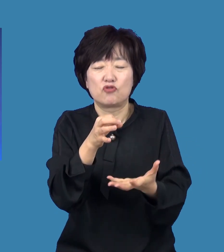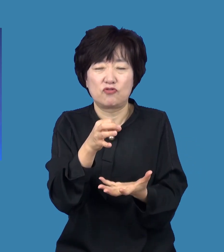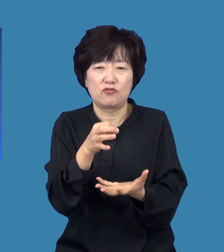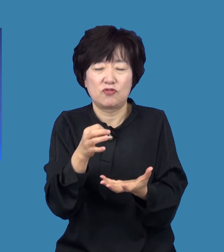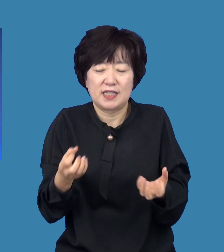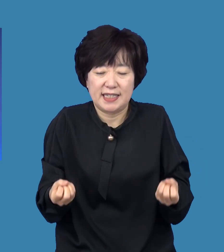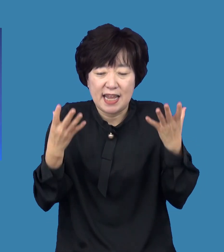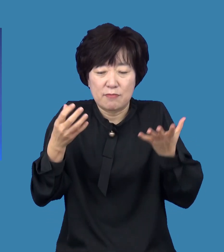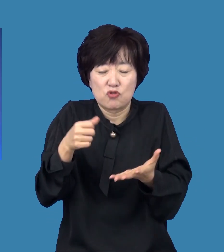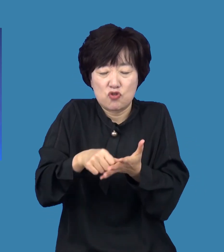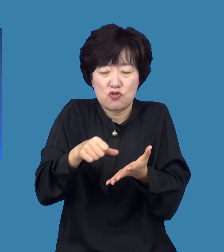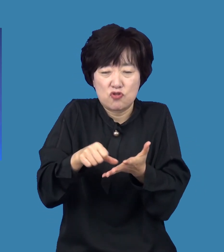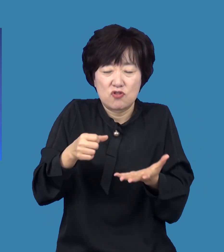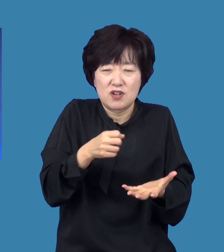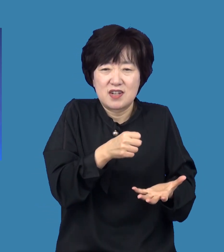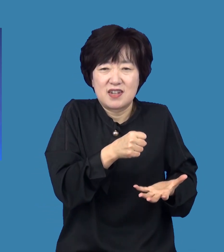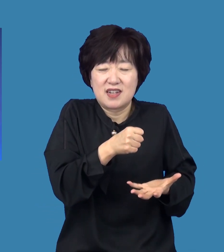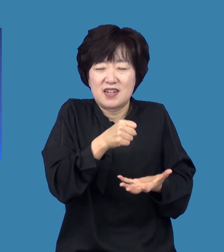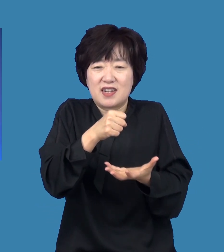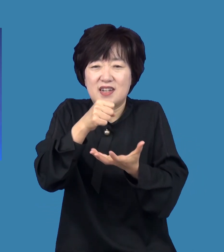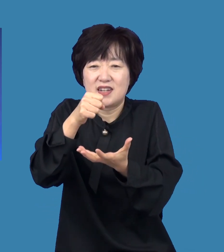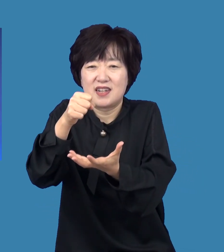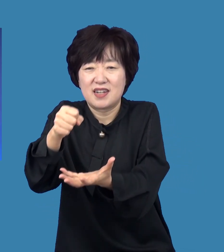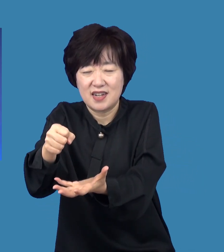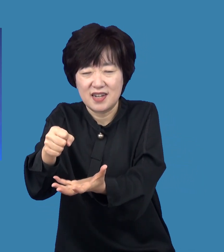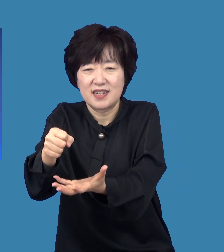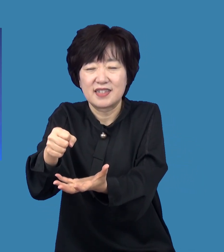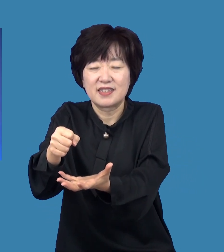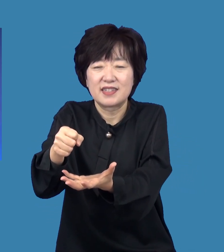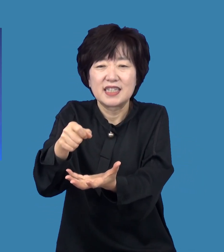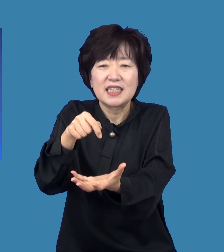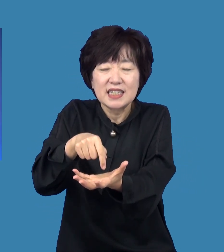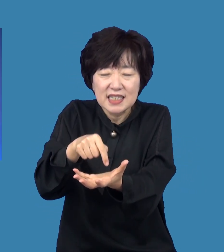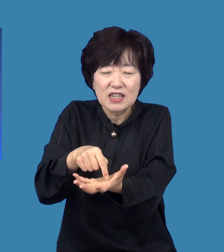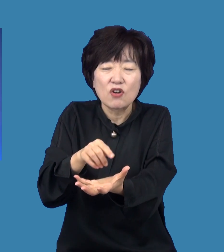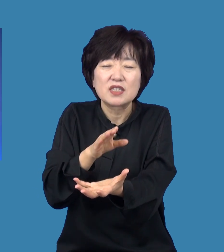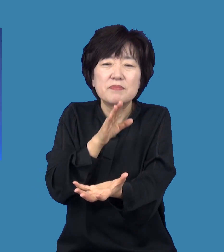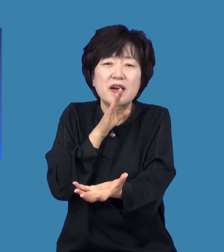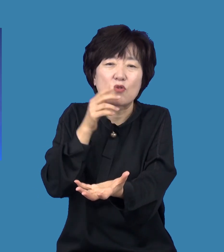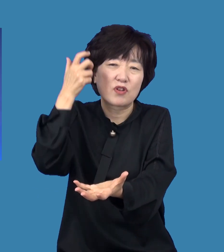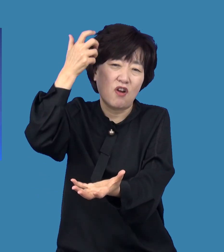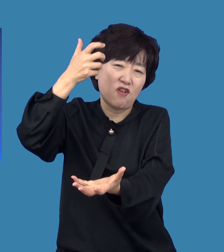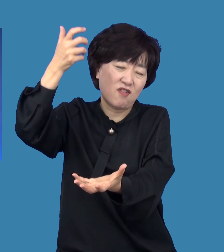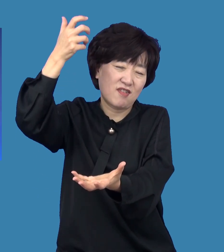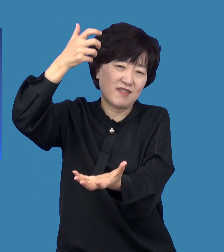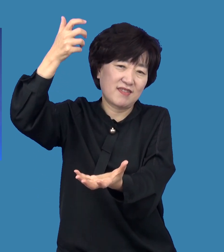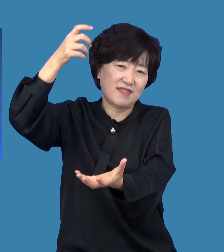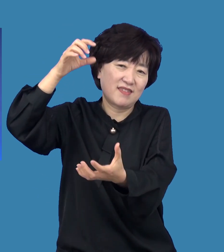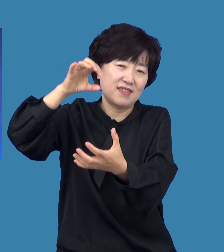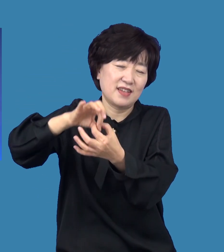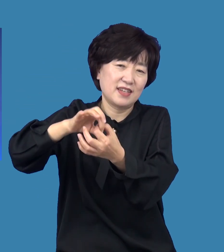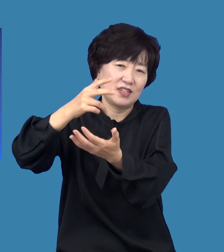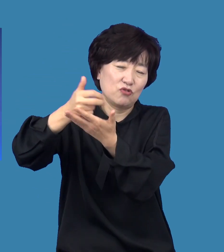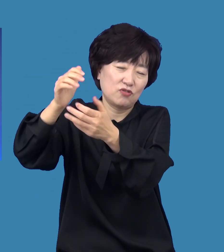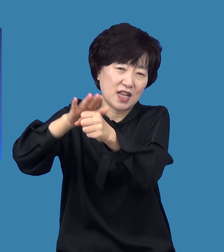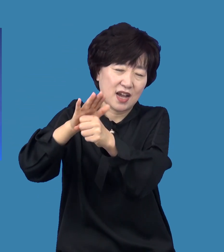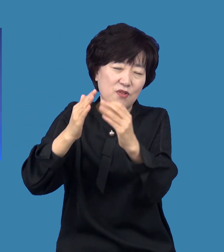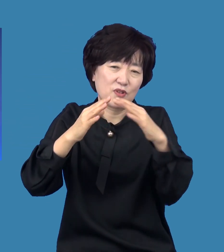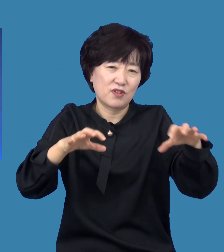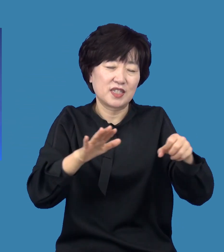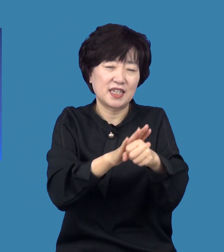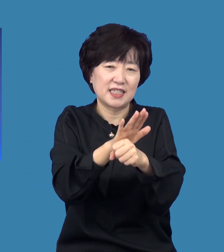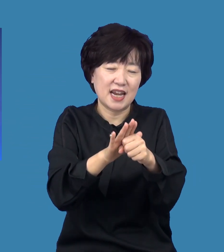그것이 그 행위를 영적인 행위가 되도록 하는 겁니다. 주를 사랑하고 형제를